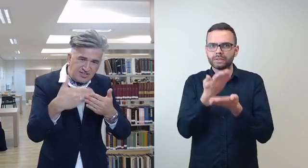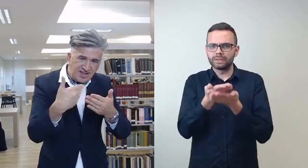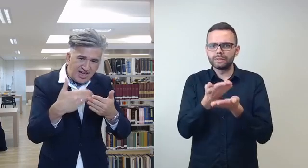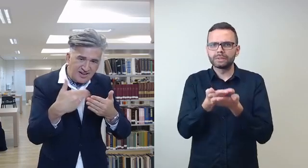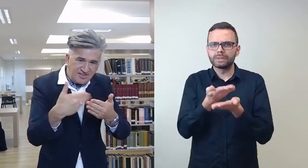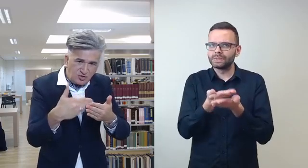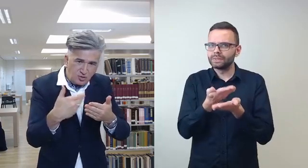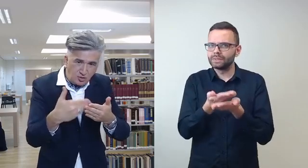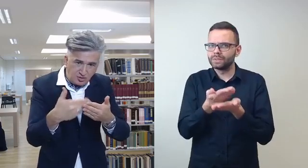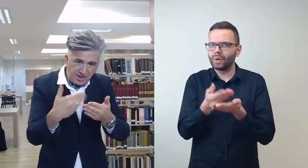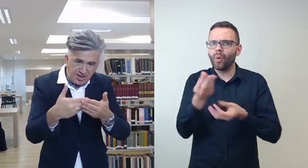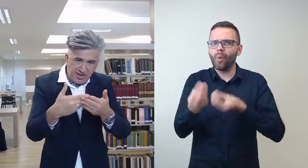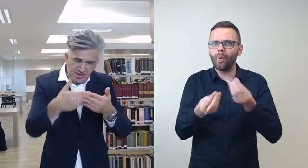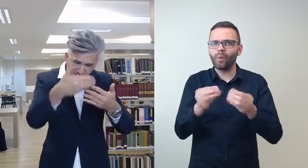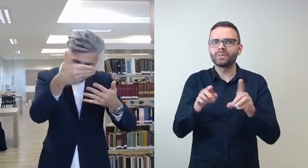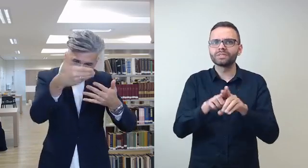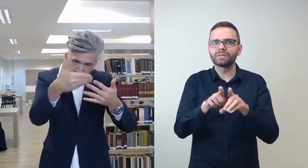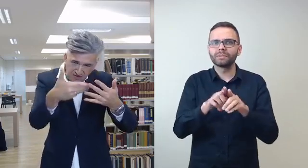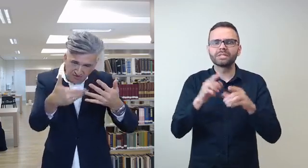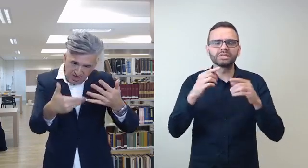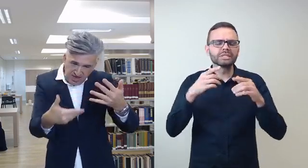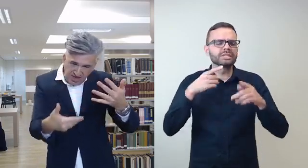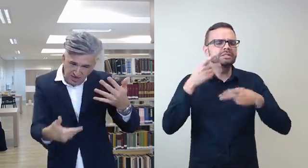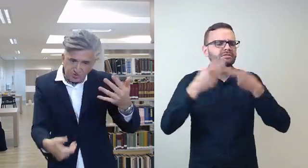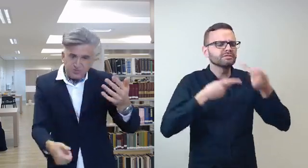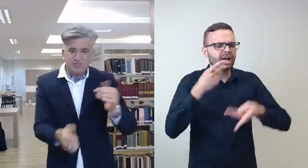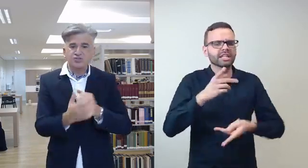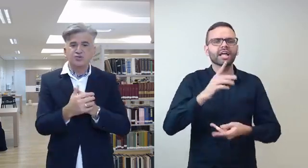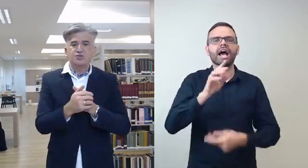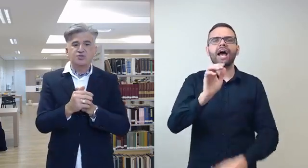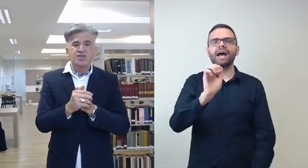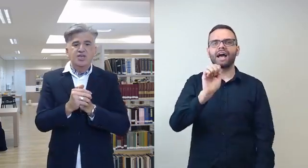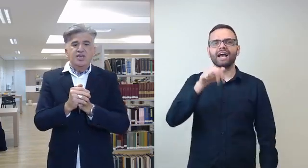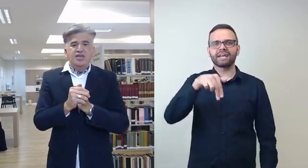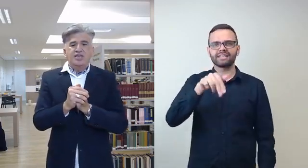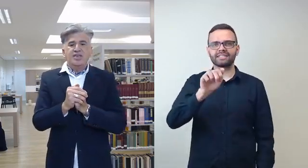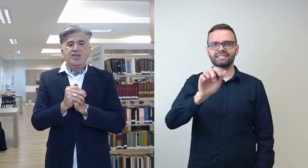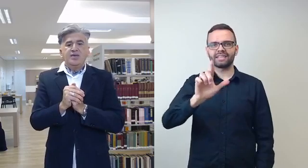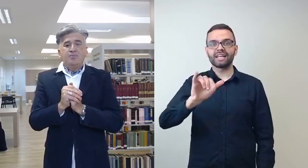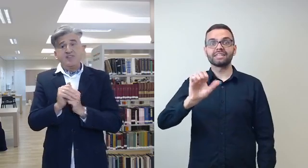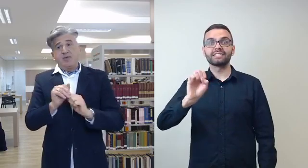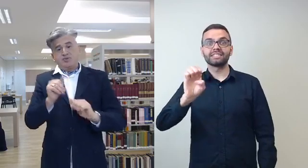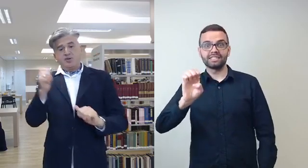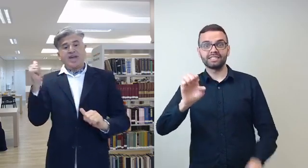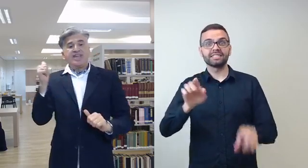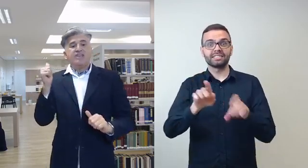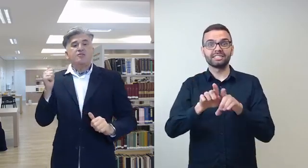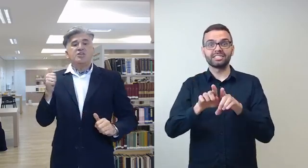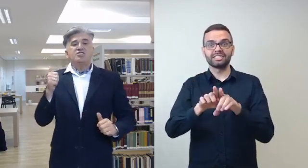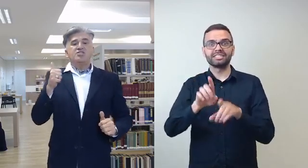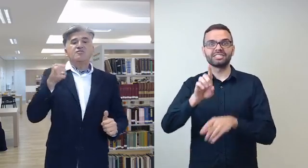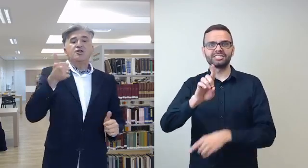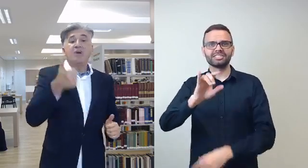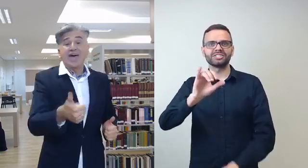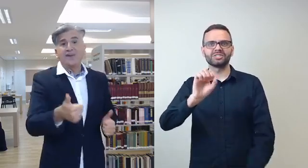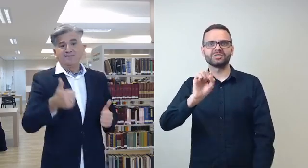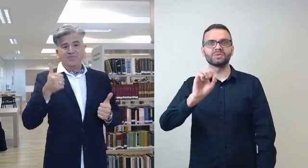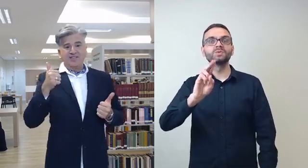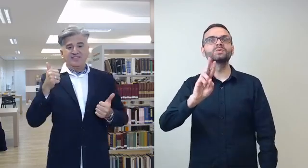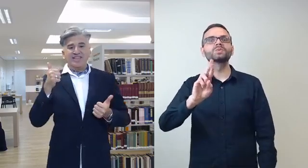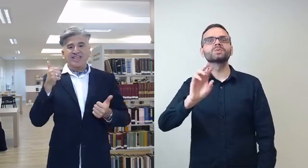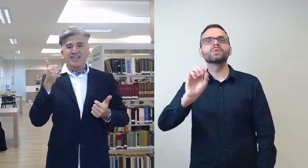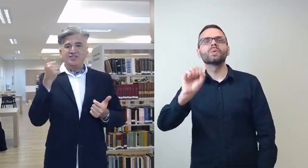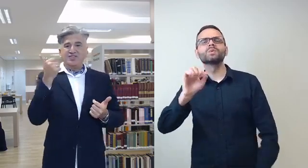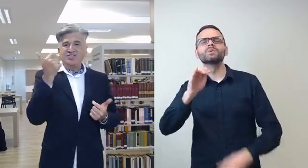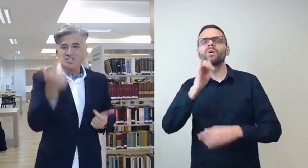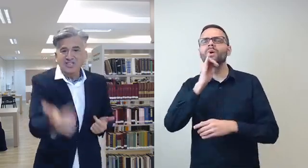teorias de análise de discurso, tá? Vai lá e estuda vários tipos de discurso. Que, por exemplo, se o cara quer somente informar, se